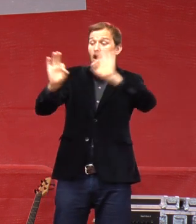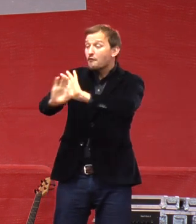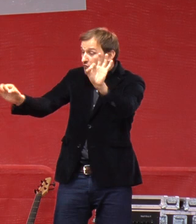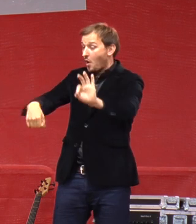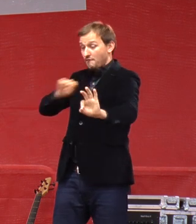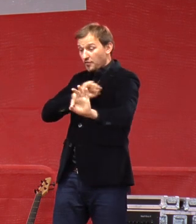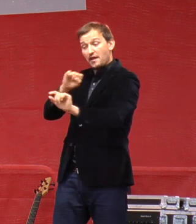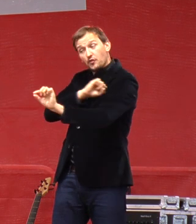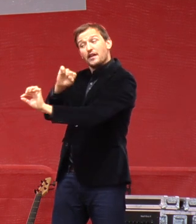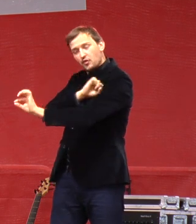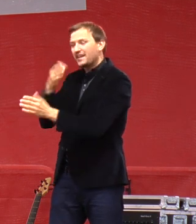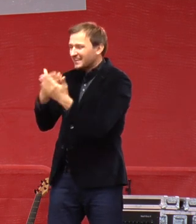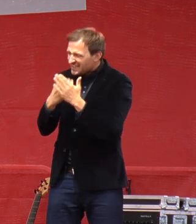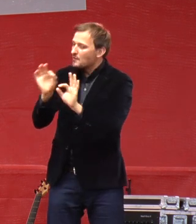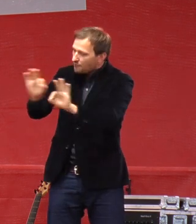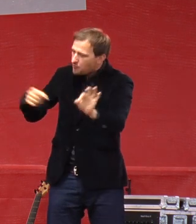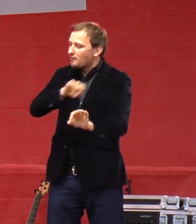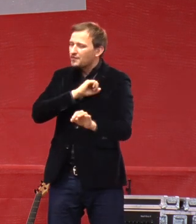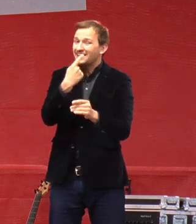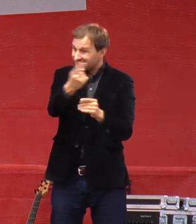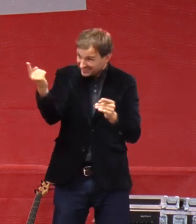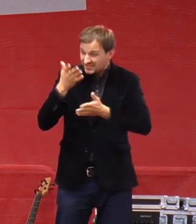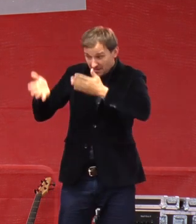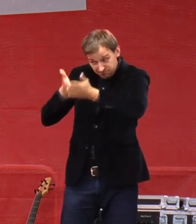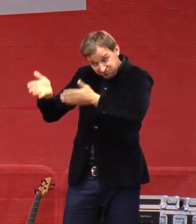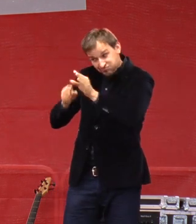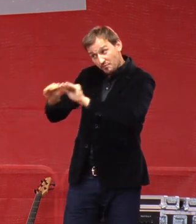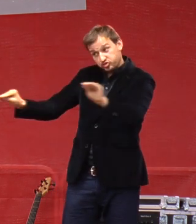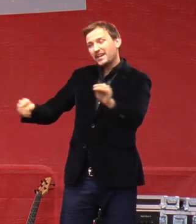Menschen wie du verdienen auch einfach mehr.